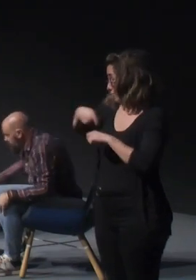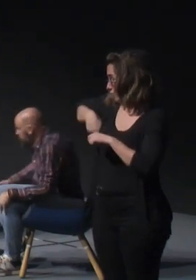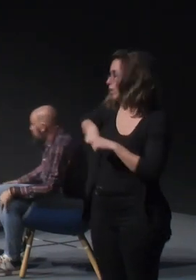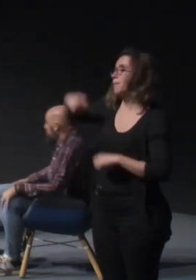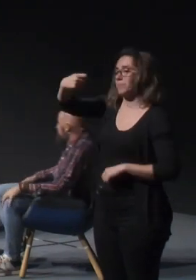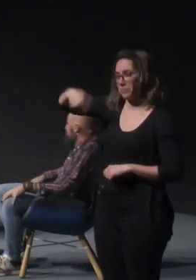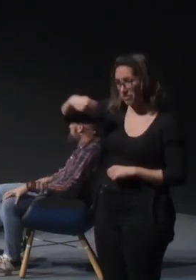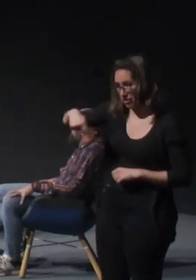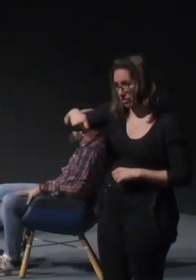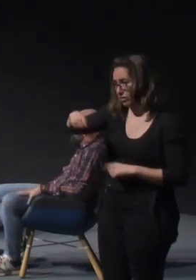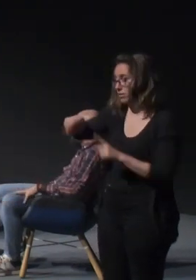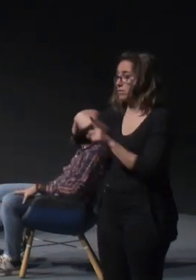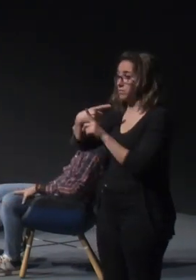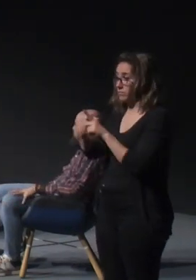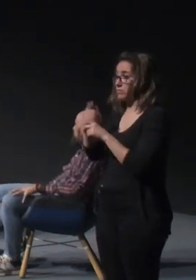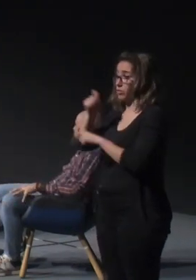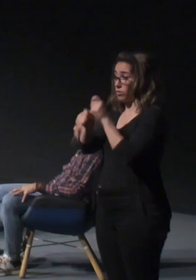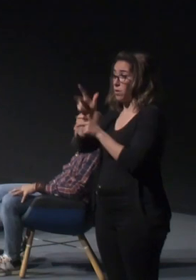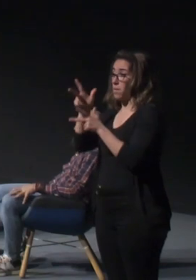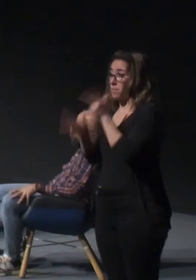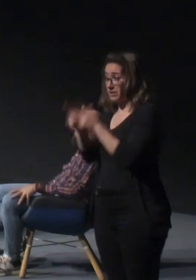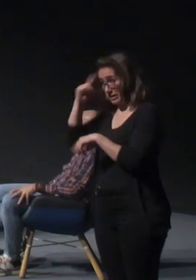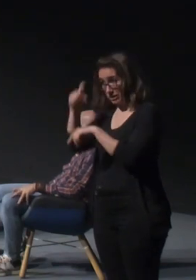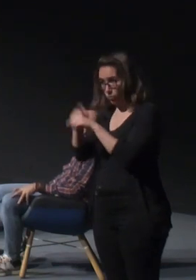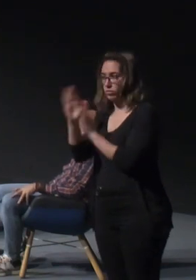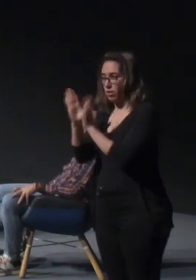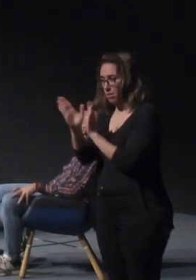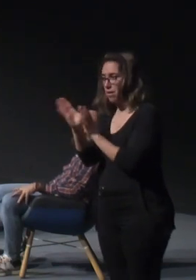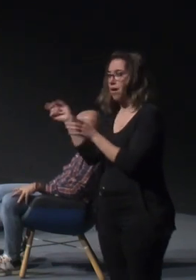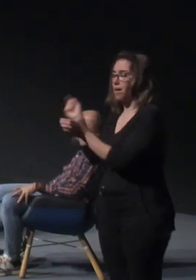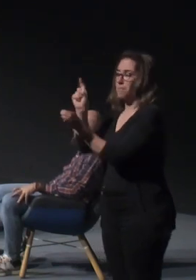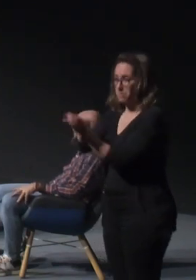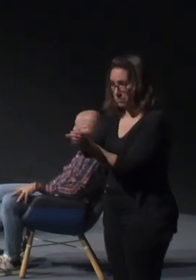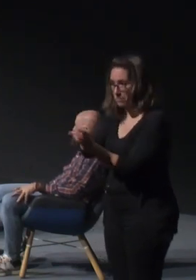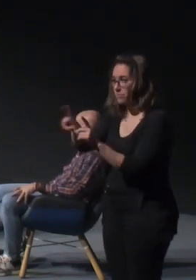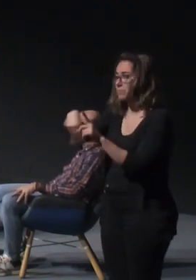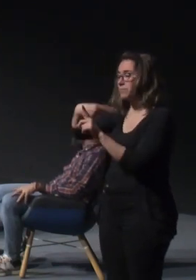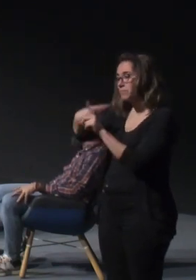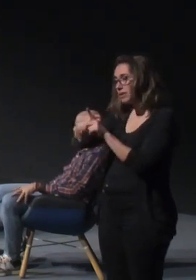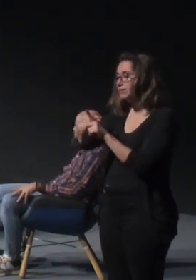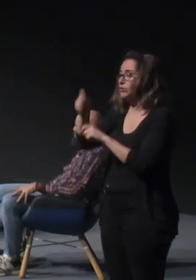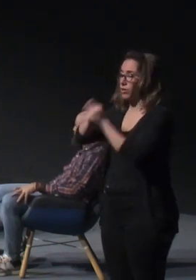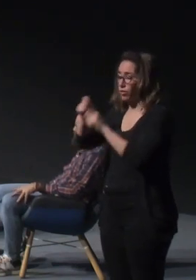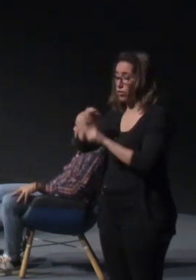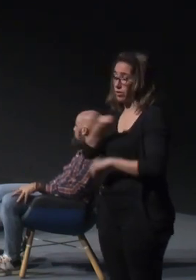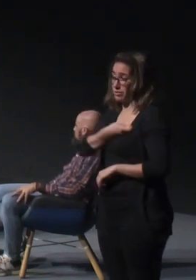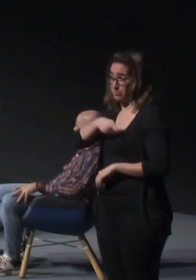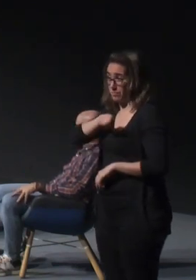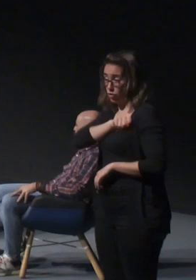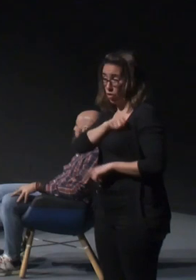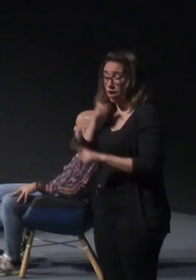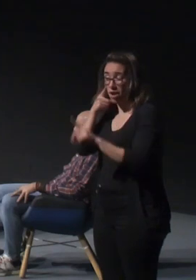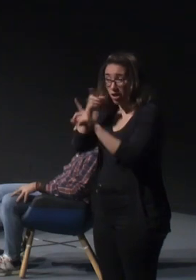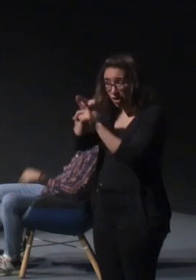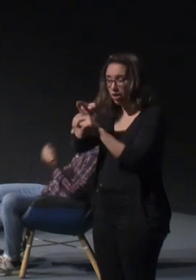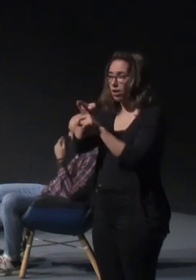Asociación Vasca de Psicoterapia Dinámica y Sistémica y ha sido vicepresidente de la Asociación Española para la Investigación